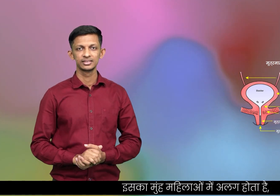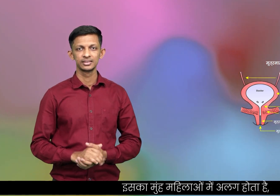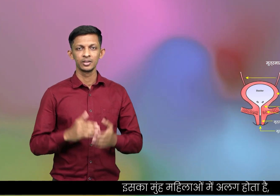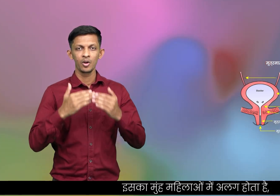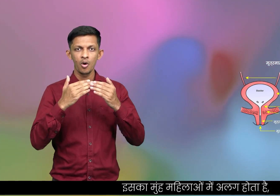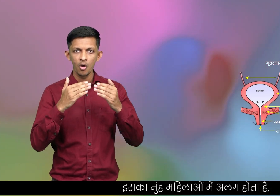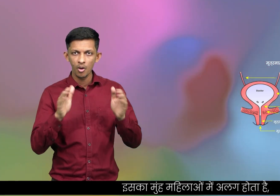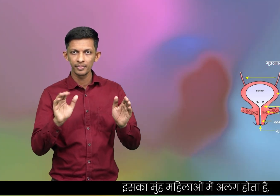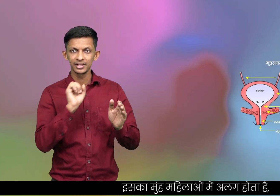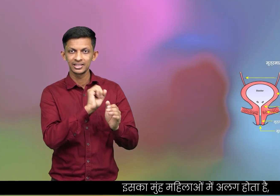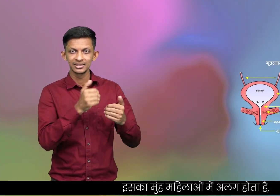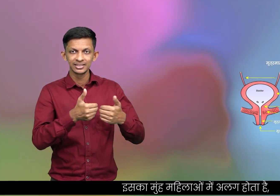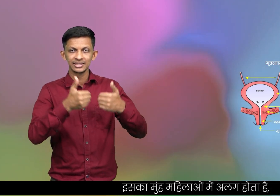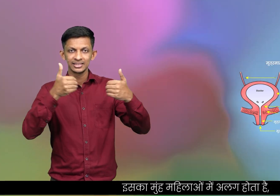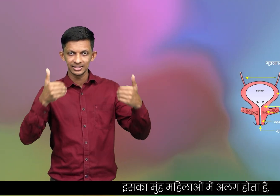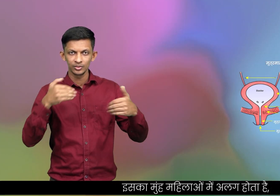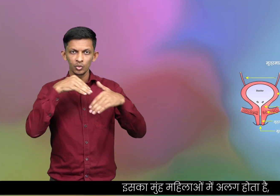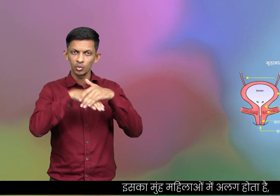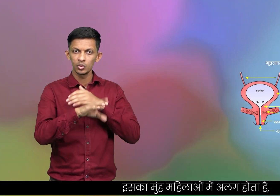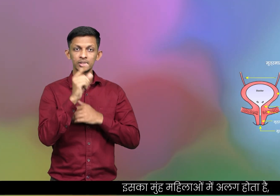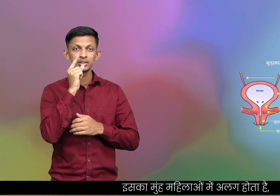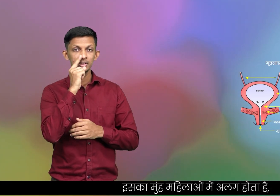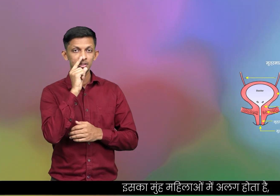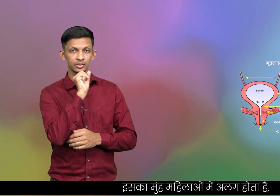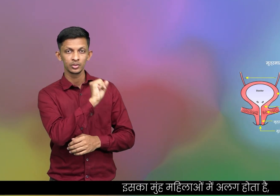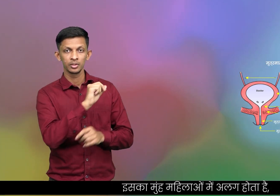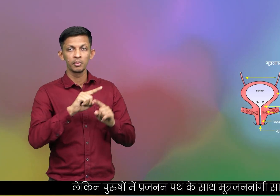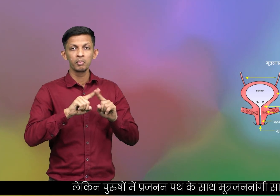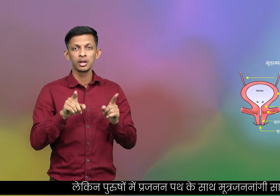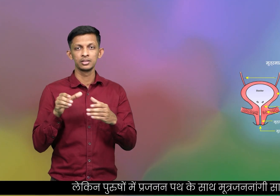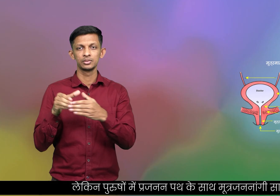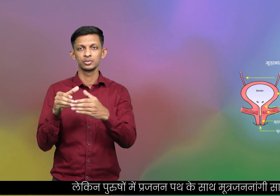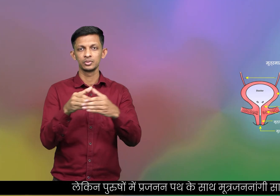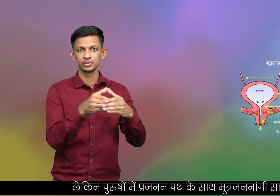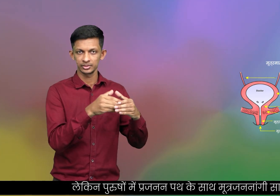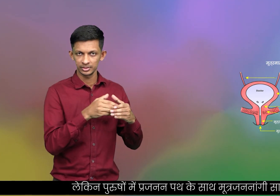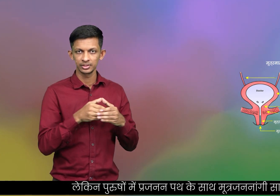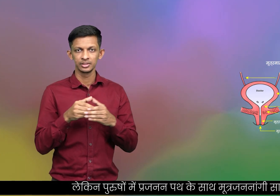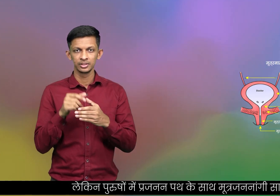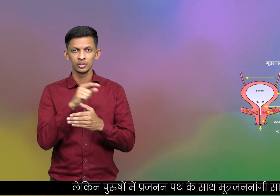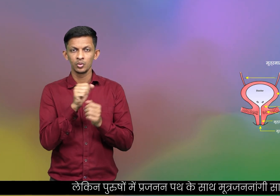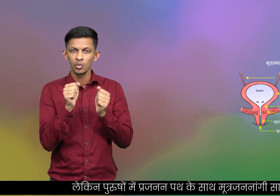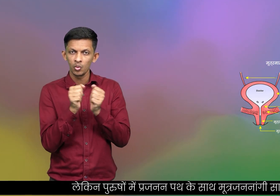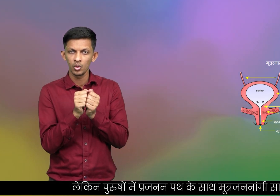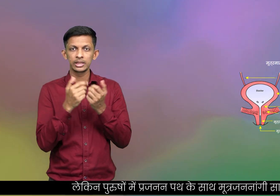इसका मुंह महिलाओं में अलग होता है, लेकिन पुरुषों में प्रजनन पथ के